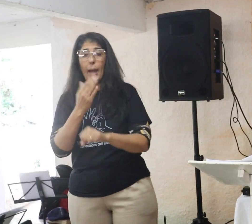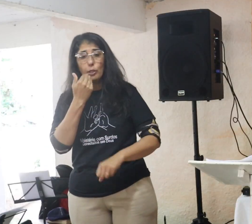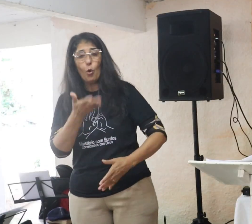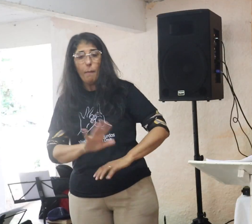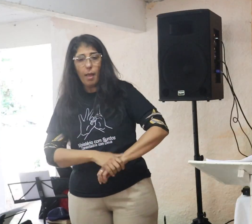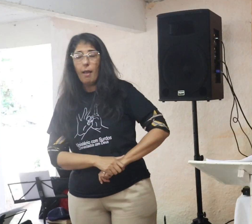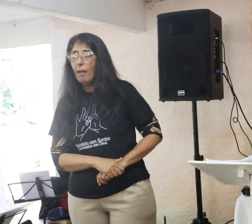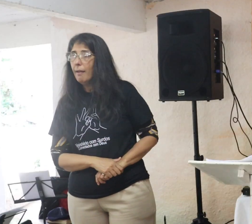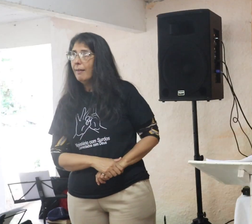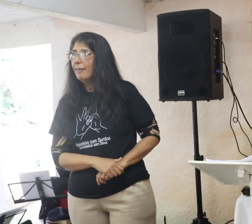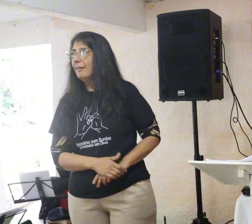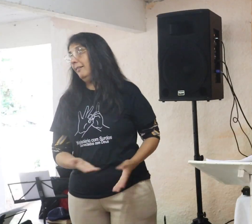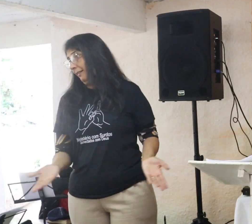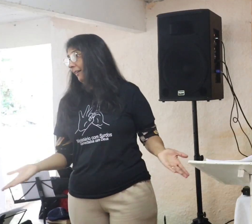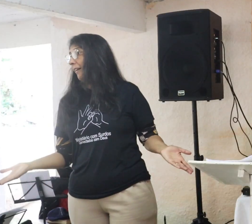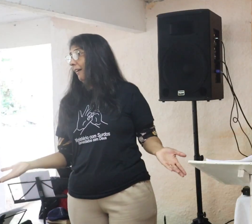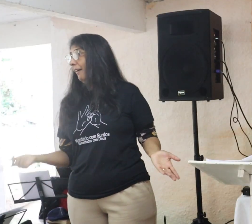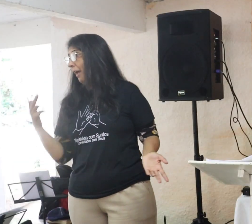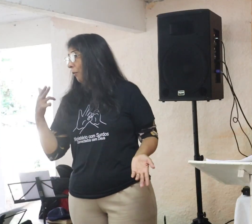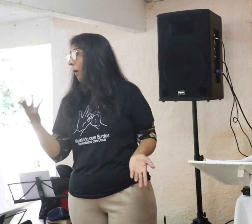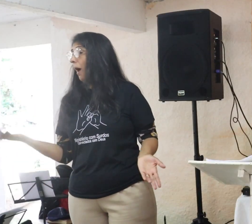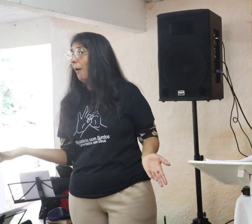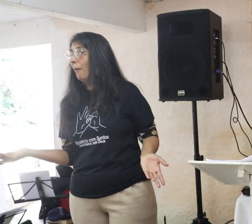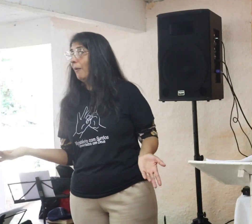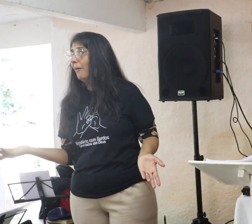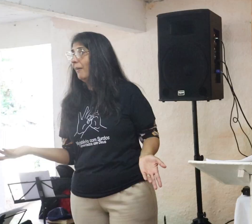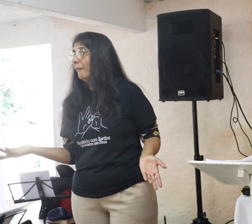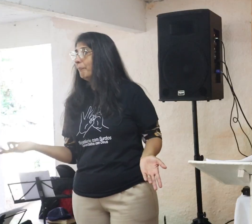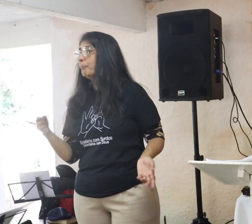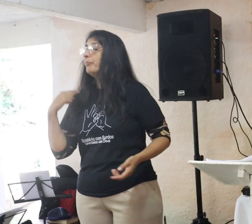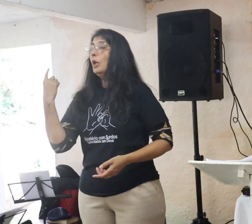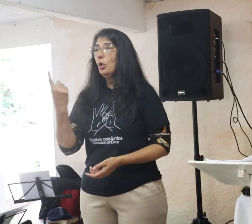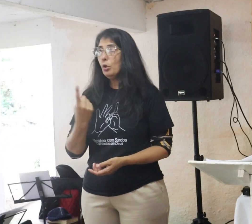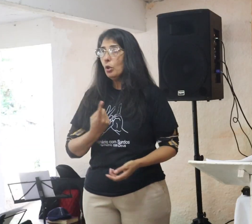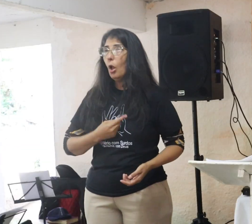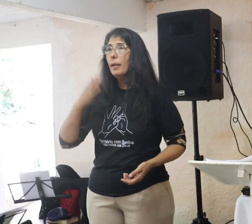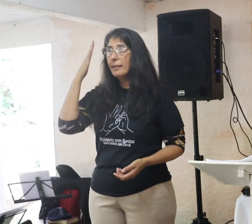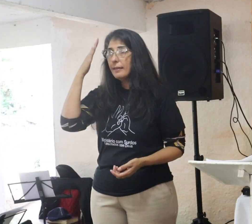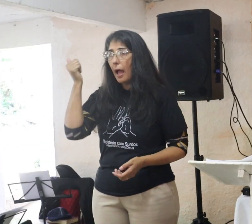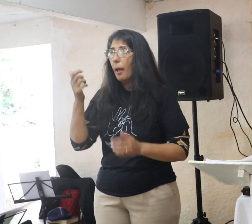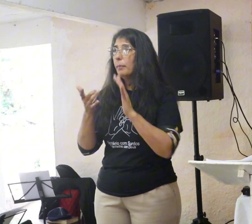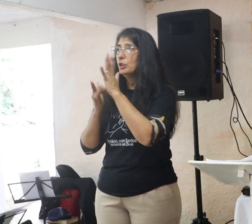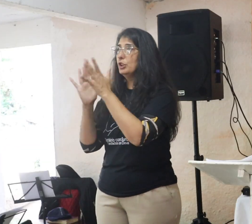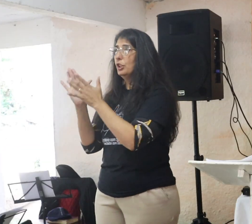Não porque a volta não é iminente, ela é iminente, mas só que nós não sabemos quando.